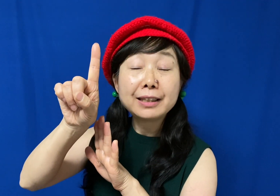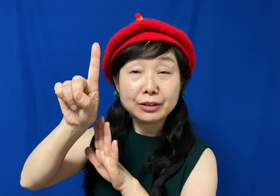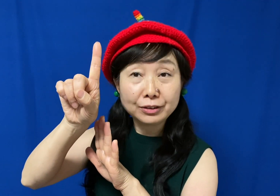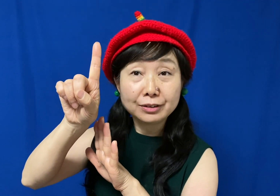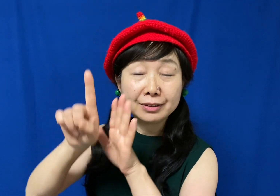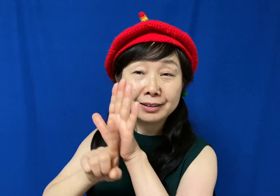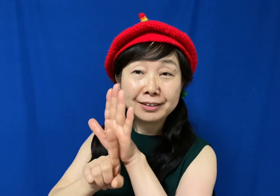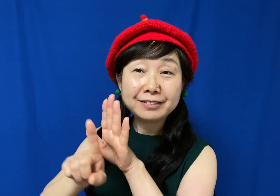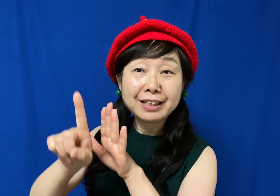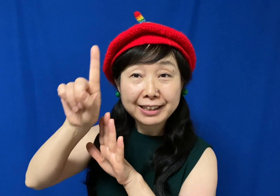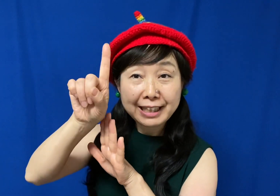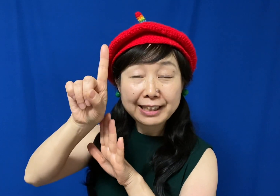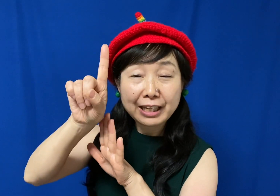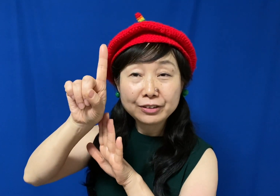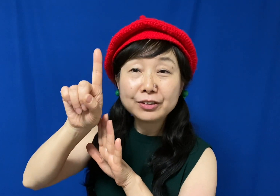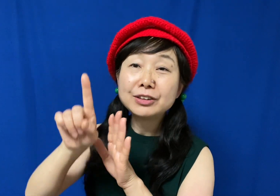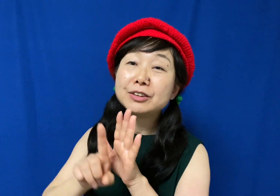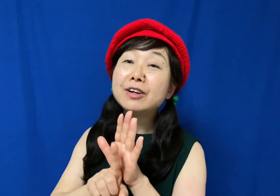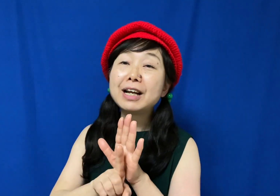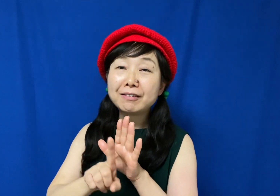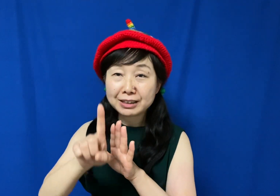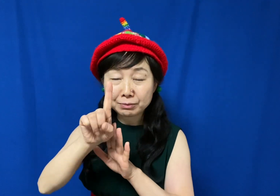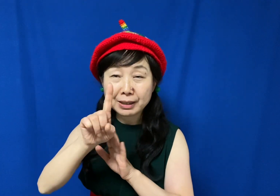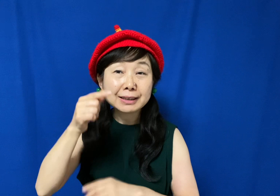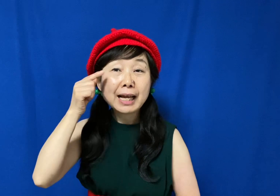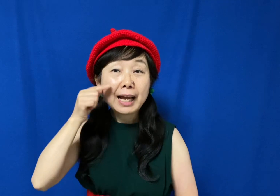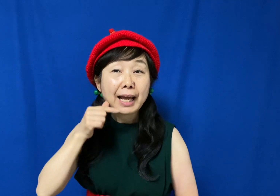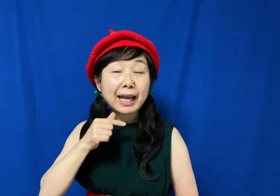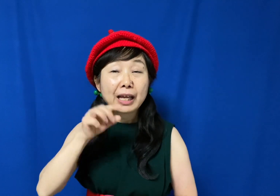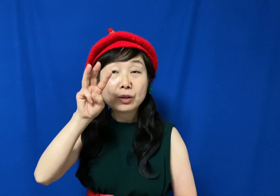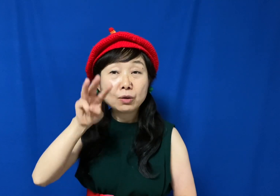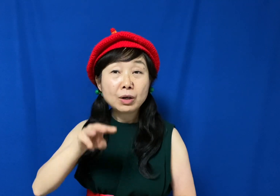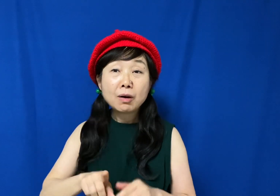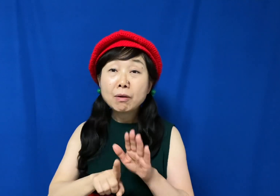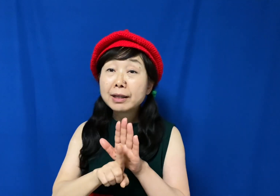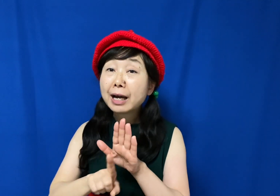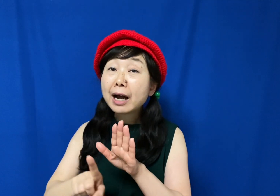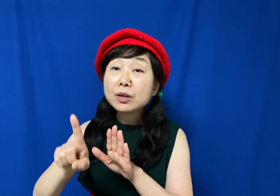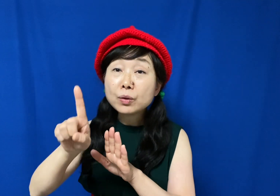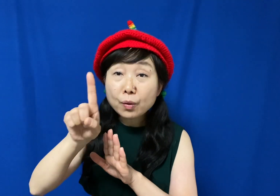る、上に出ている様子を表します。江戸川